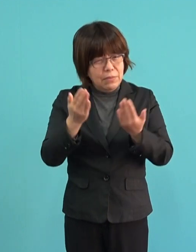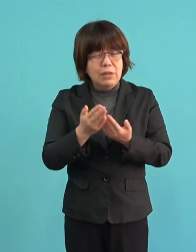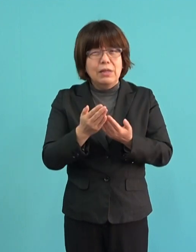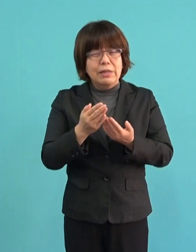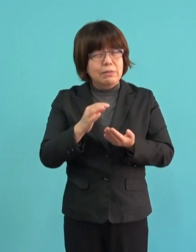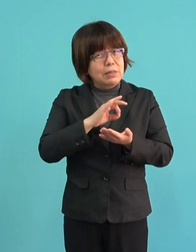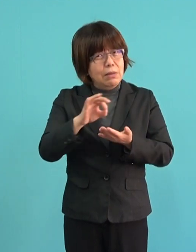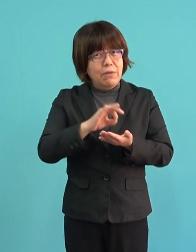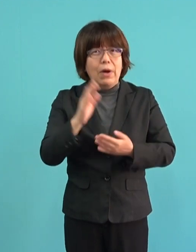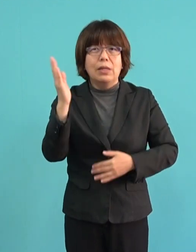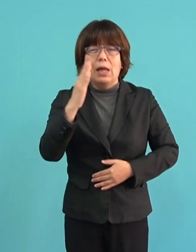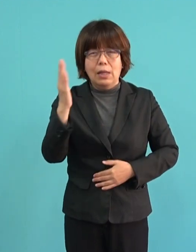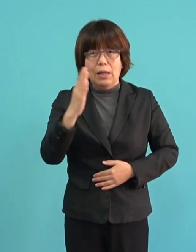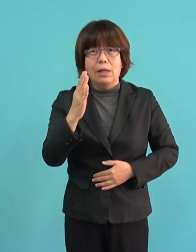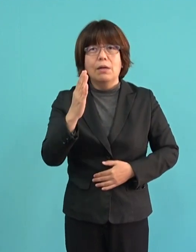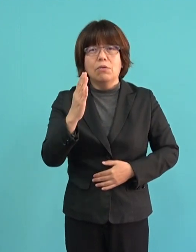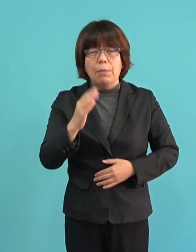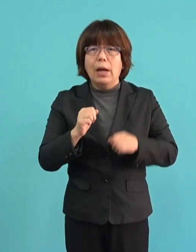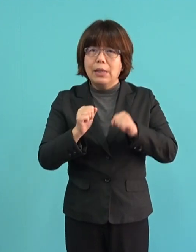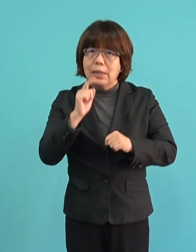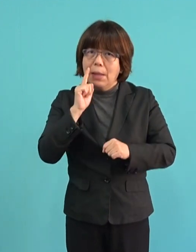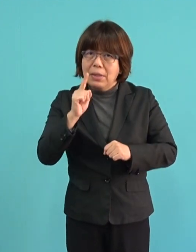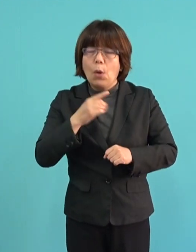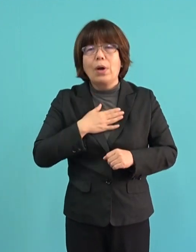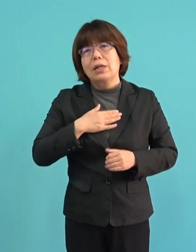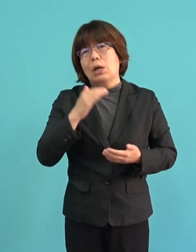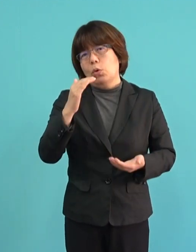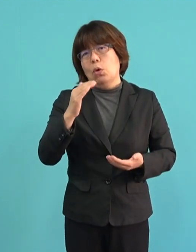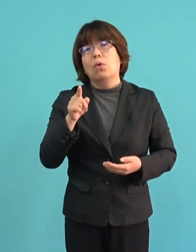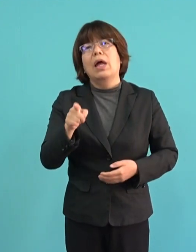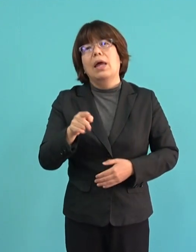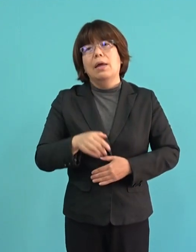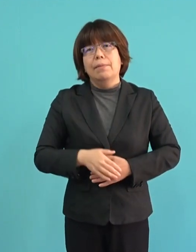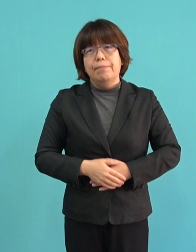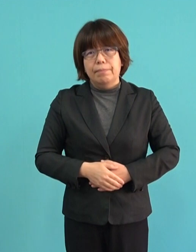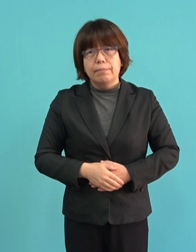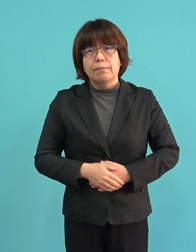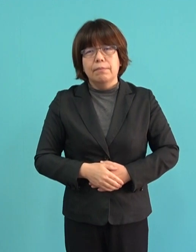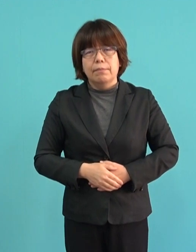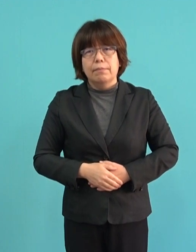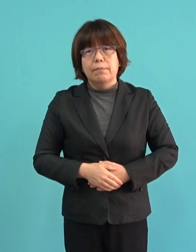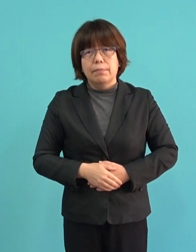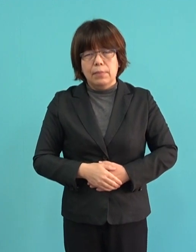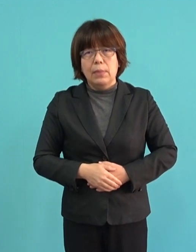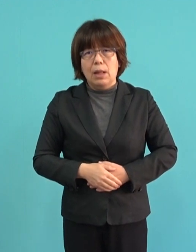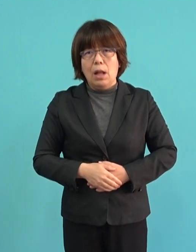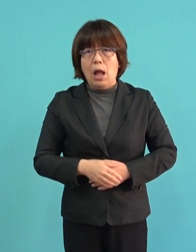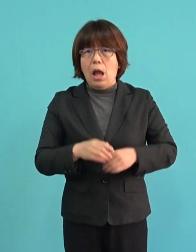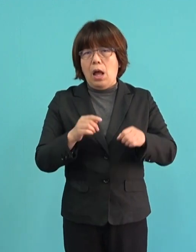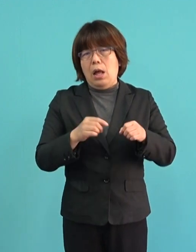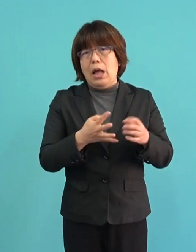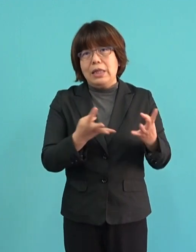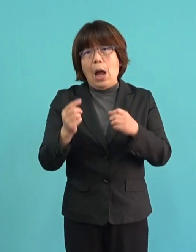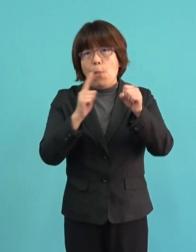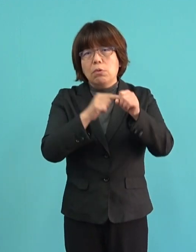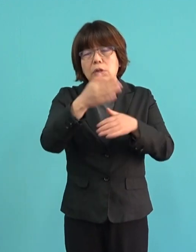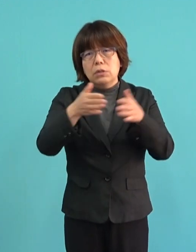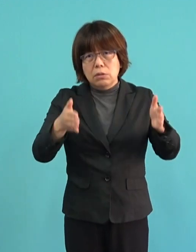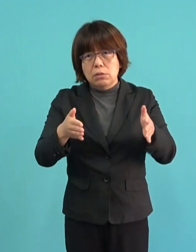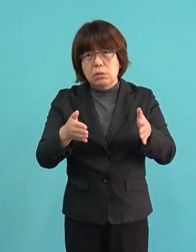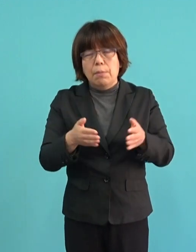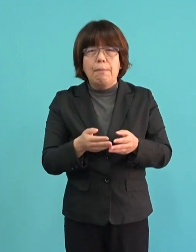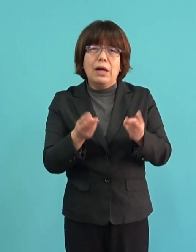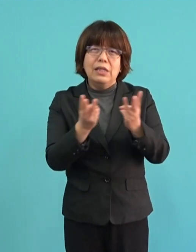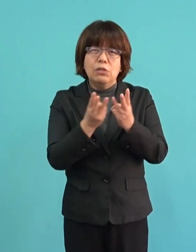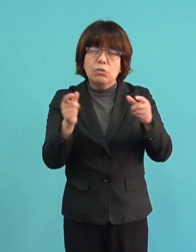はなっていないということがありますまあこの辺は一つやってみてわかってきたことではございますそれからあの多目的室ですね